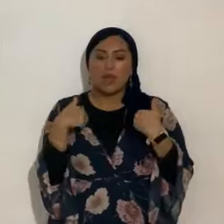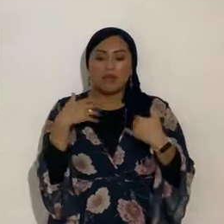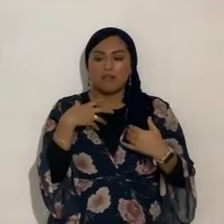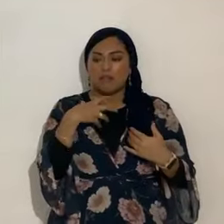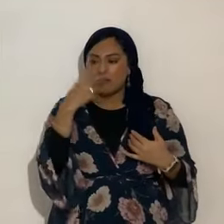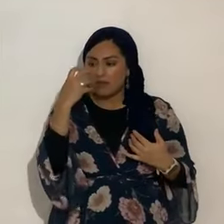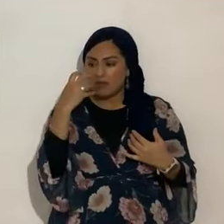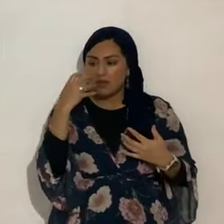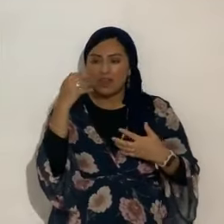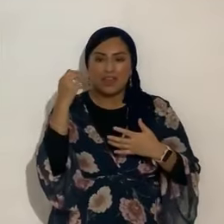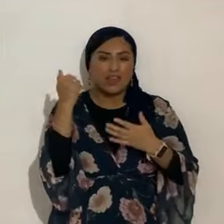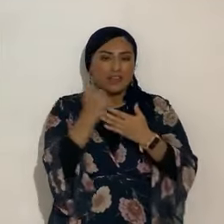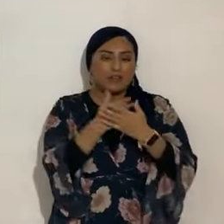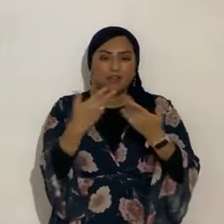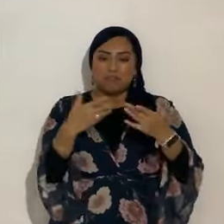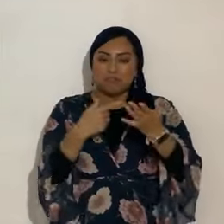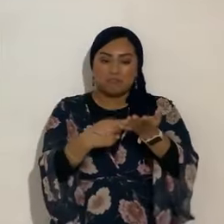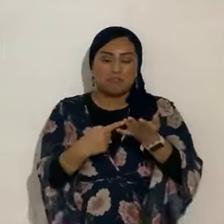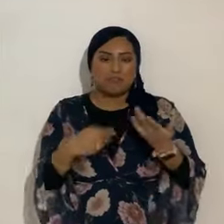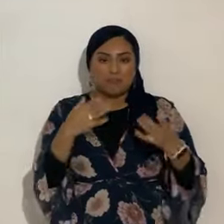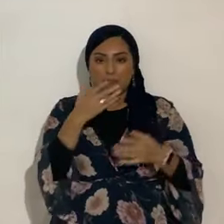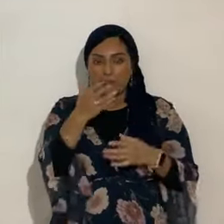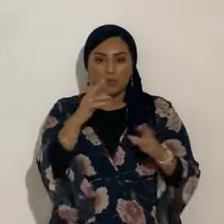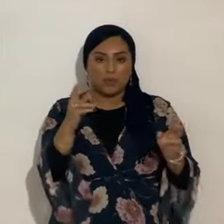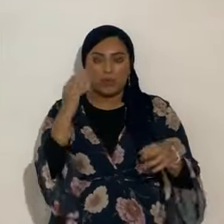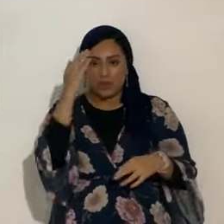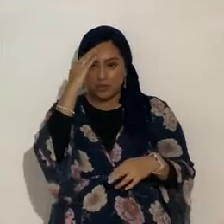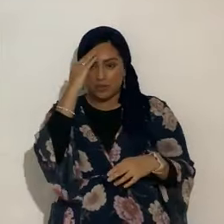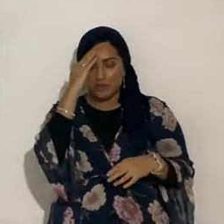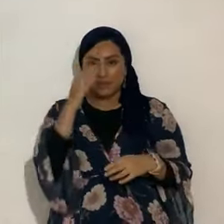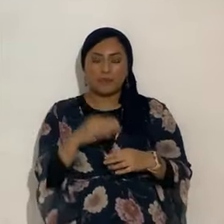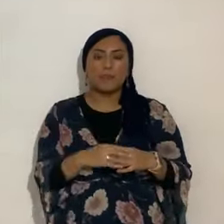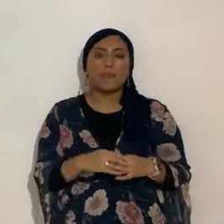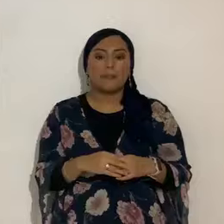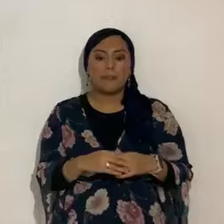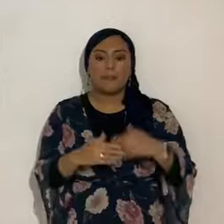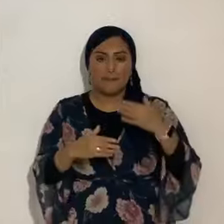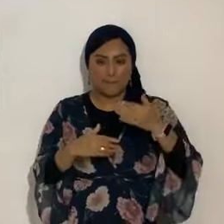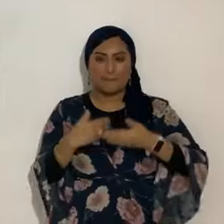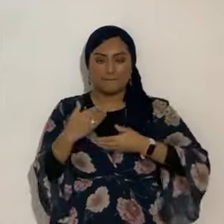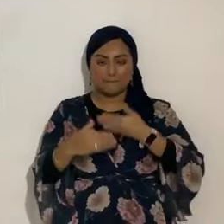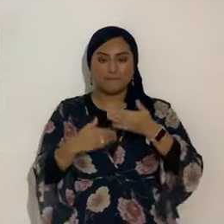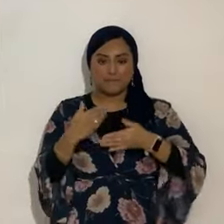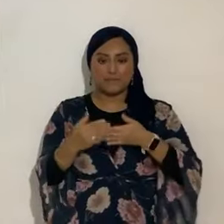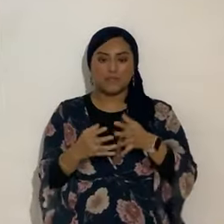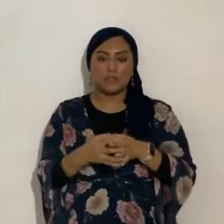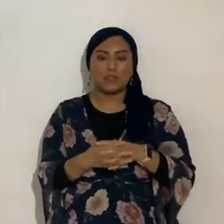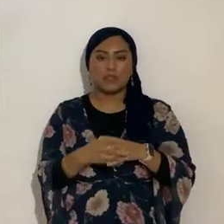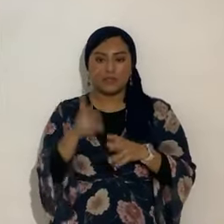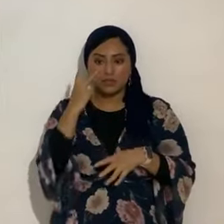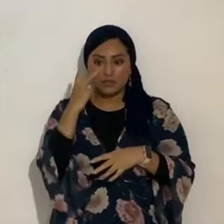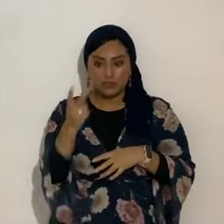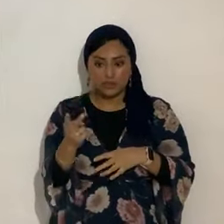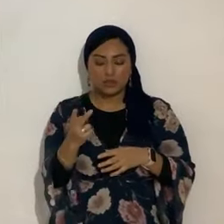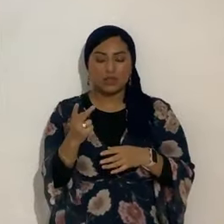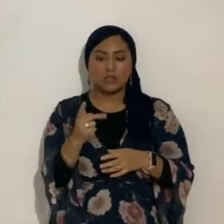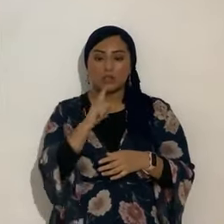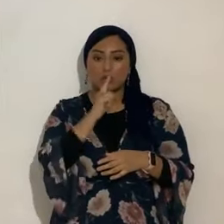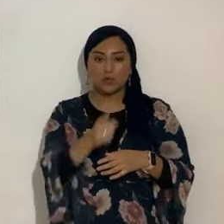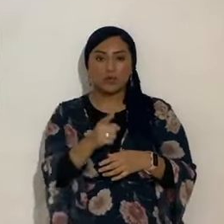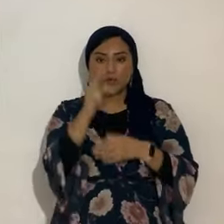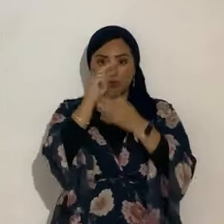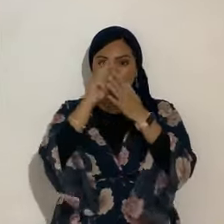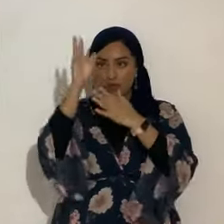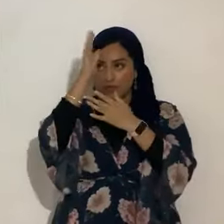ira, todo lo que ya hemos platicado. Ustedes ya se lo saben, pero vamos a corroborar ciertamente, que el Eterno nos